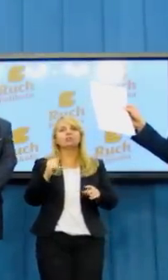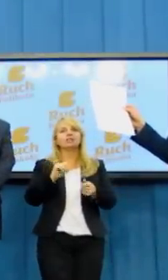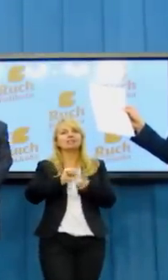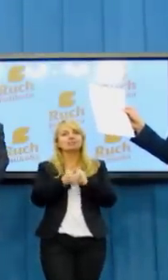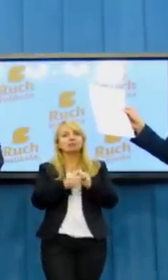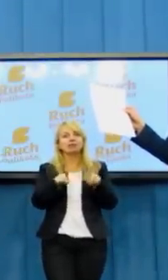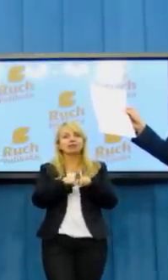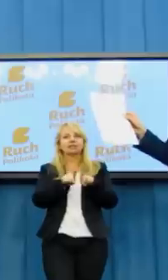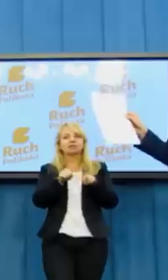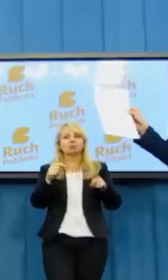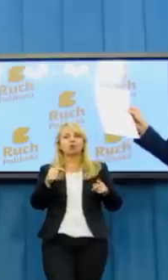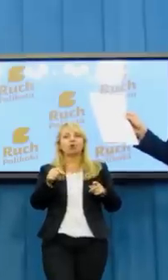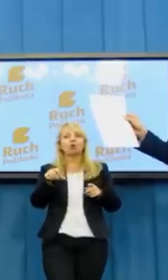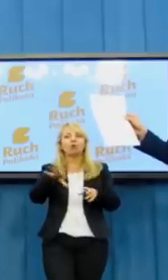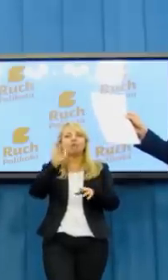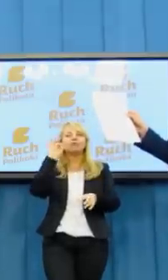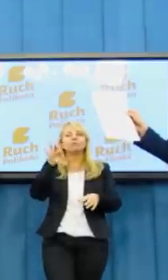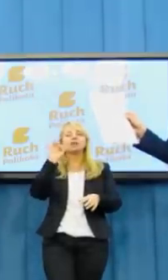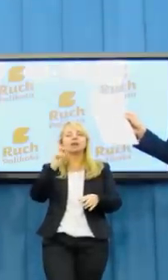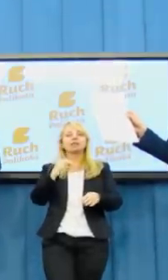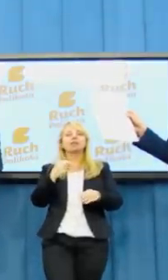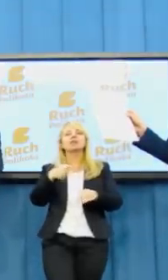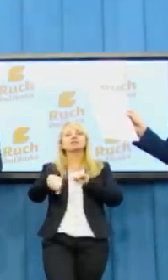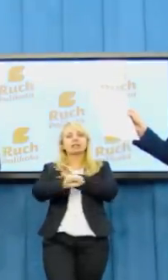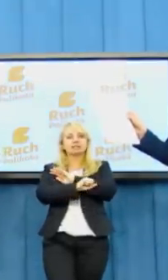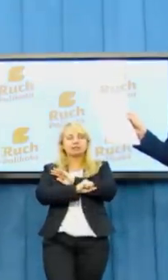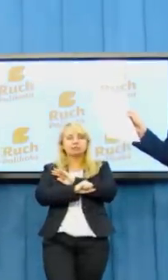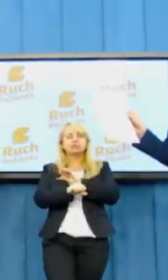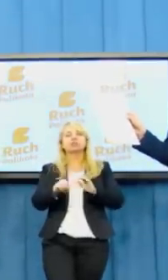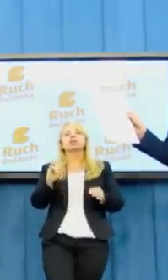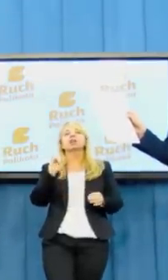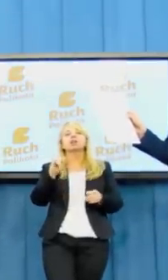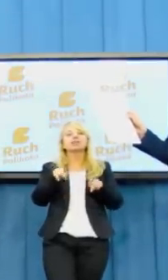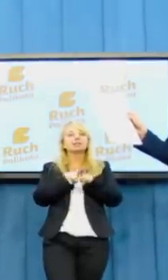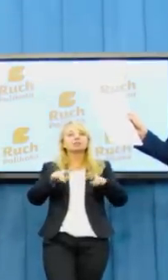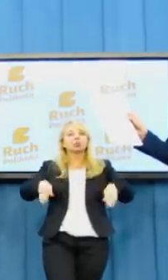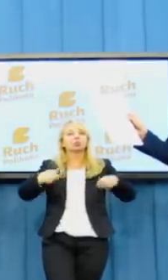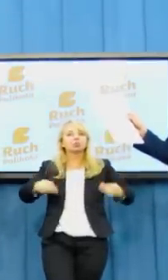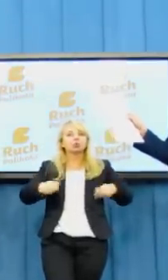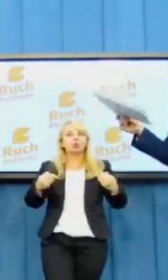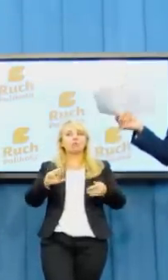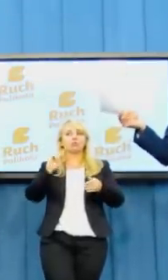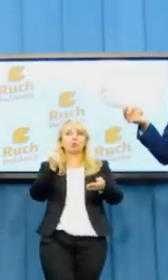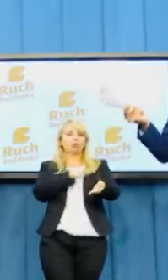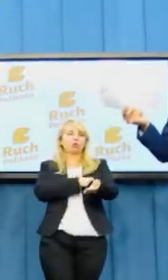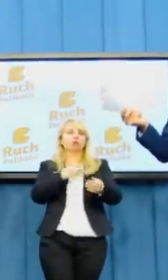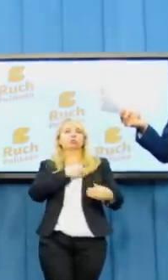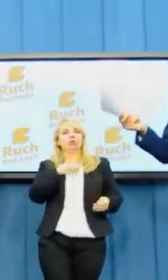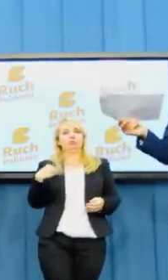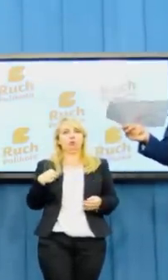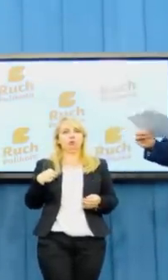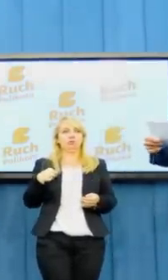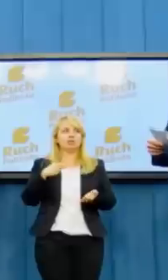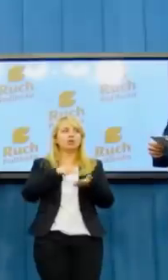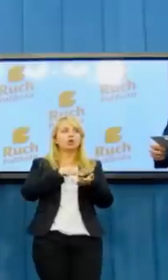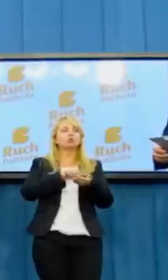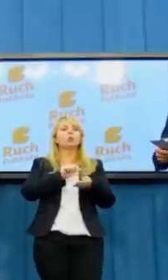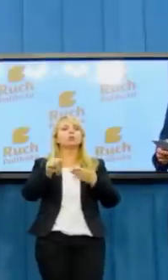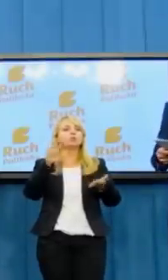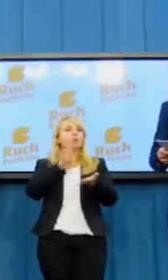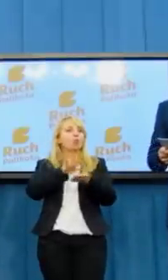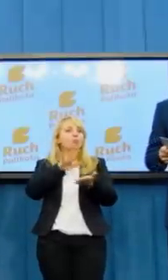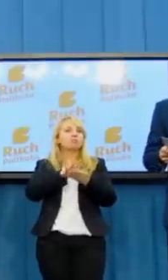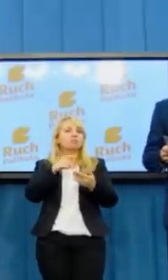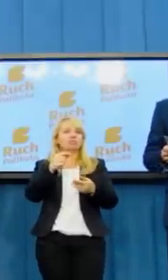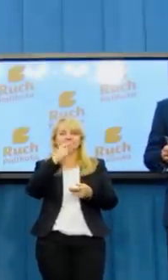prokuratora generalnego i zmieniałby całkowicie na nowo i uzdrowił prokuraturę w Polsce. Jest to opinia negatywna. Ja naprawdę nie